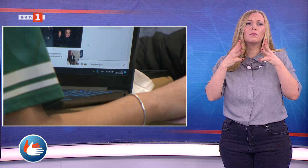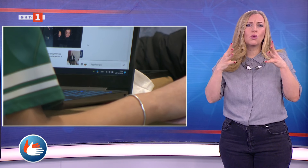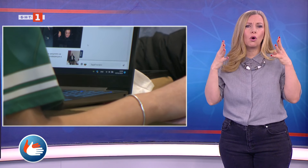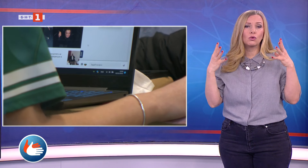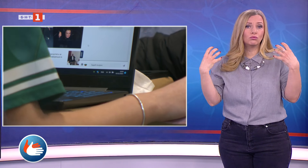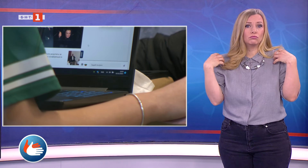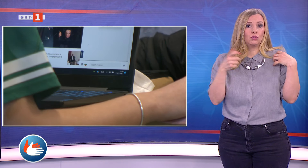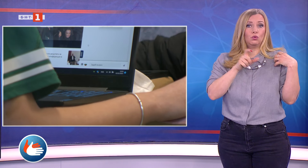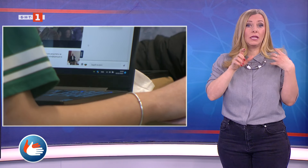цялата страна.